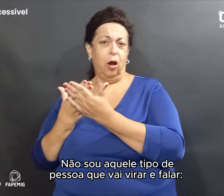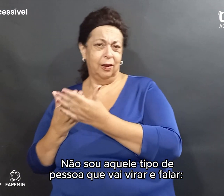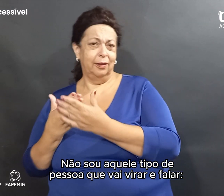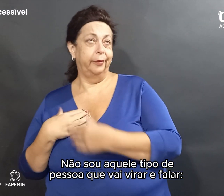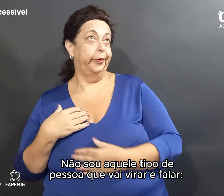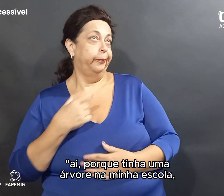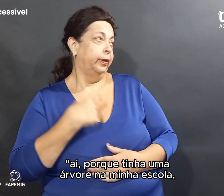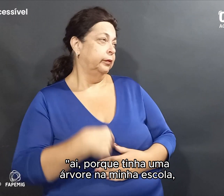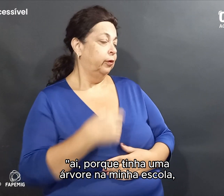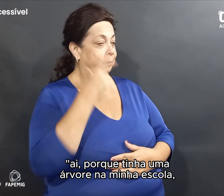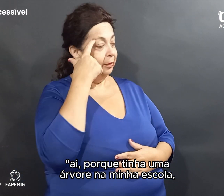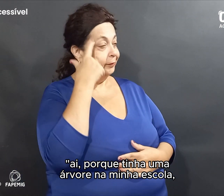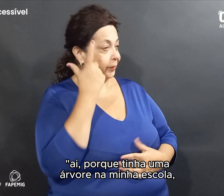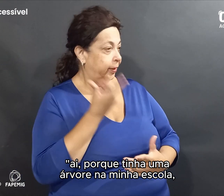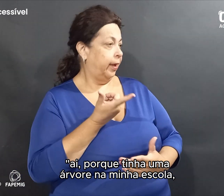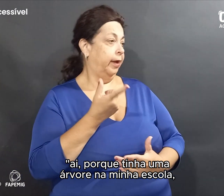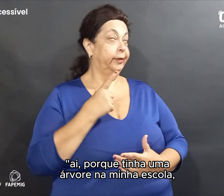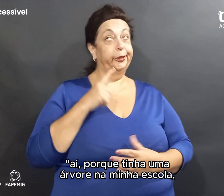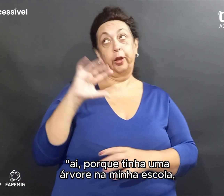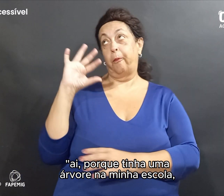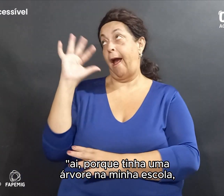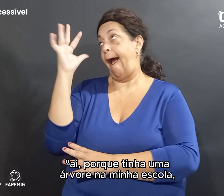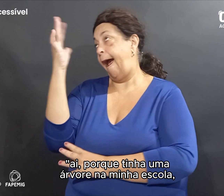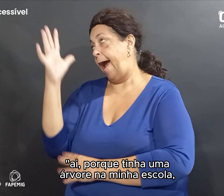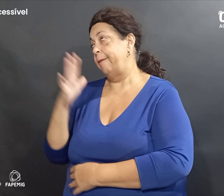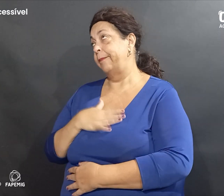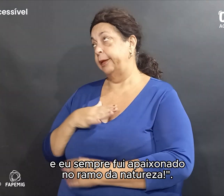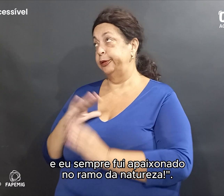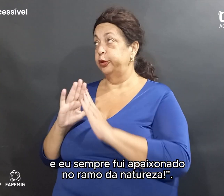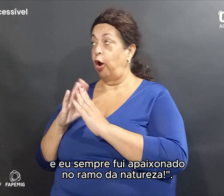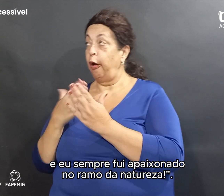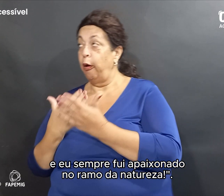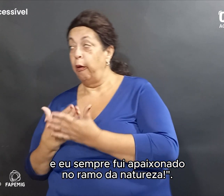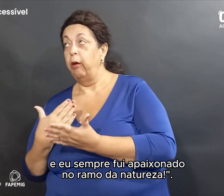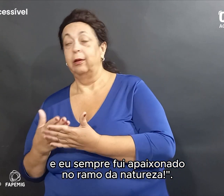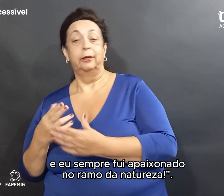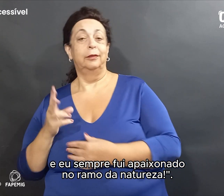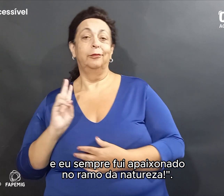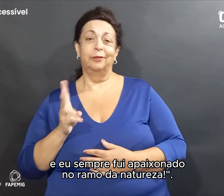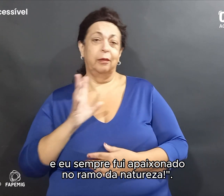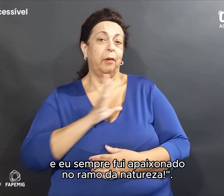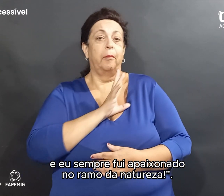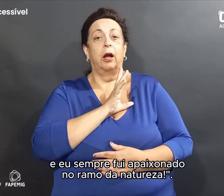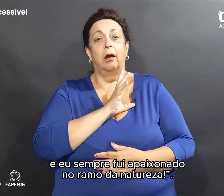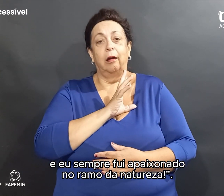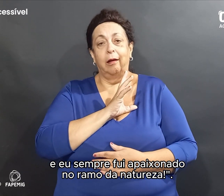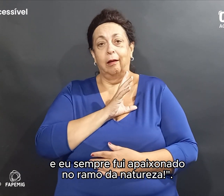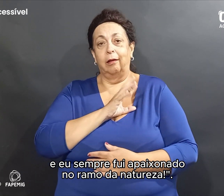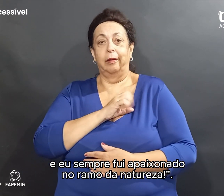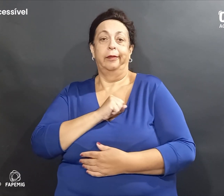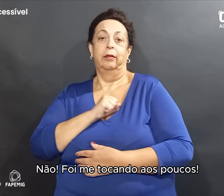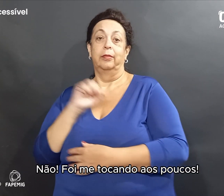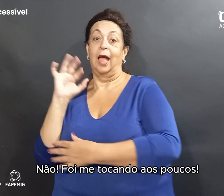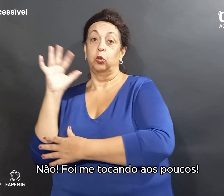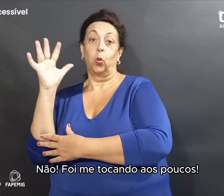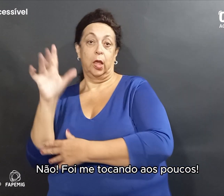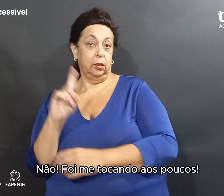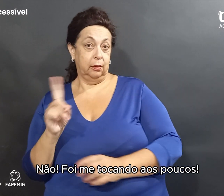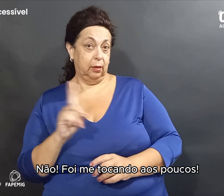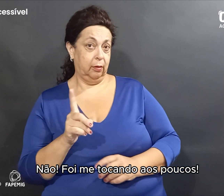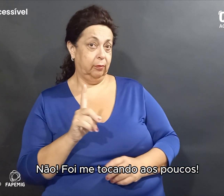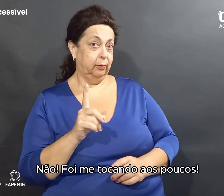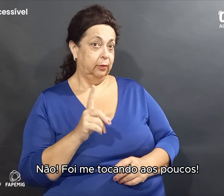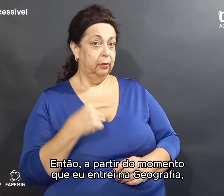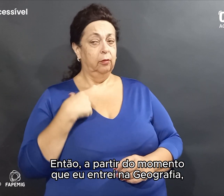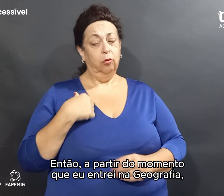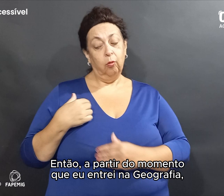que vai virar e falar, porque tinha uma árvore na minha escola e eu sempre fui apaixonado no ramo da natureza. Não, foi me